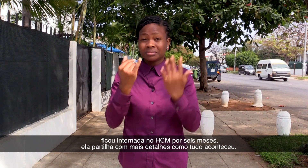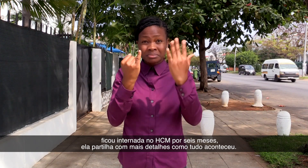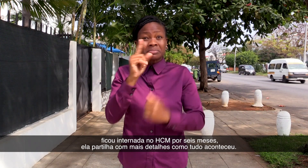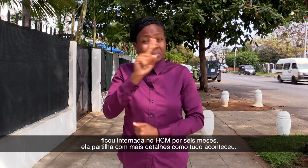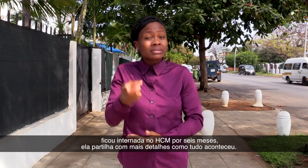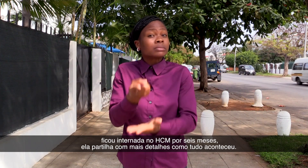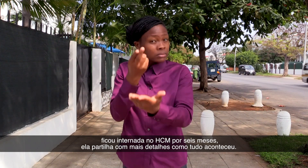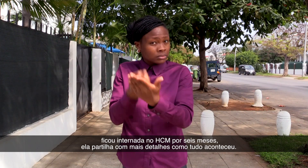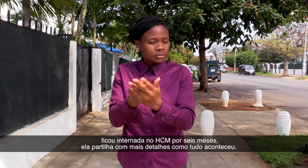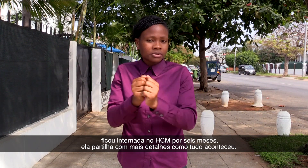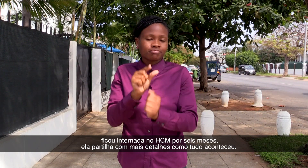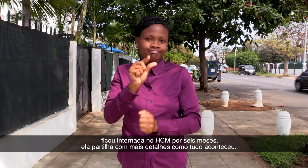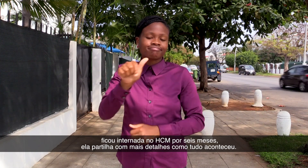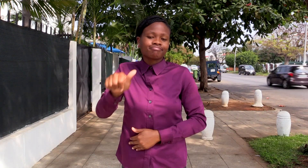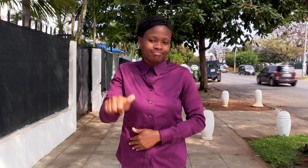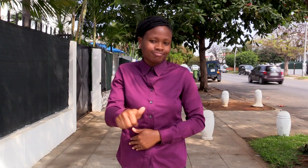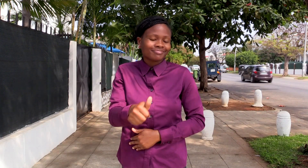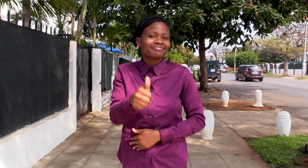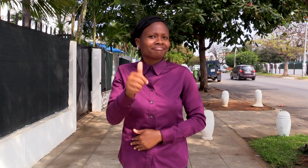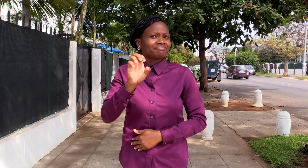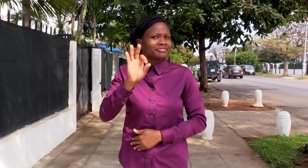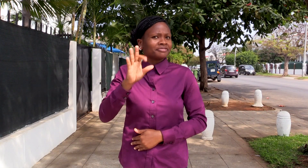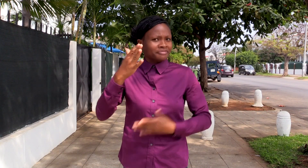com mais detalhes como tudo aconteceu.